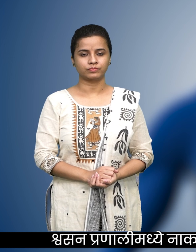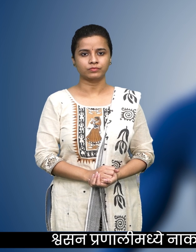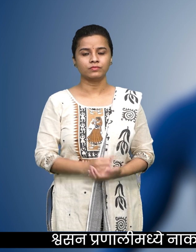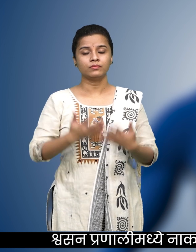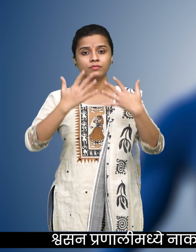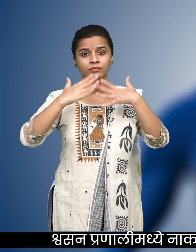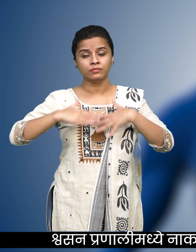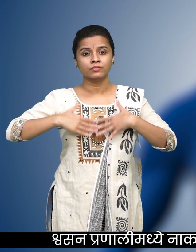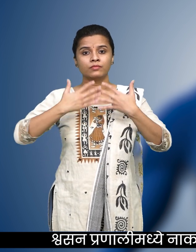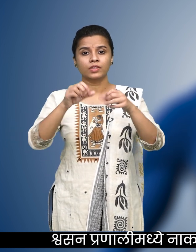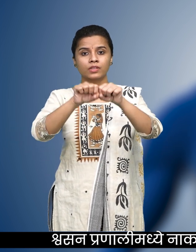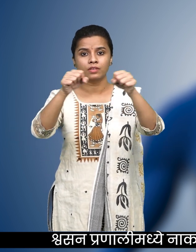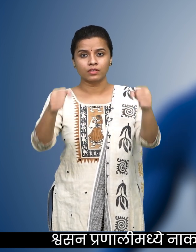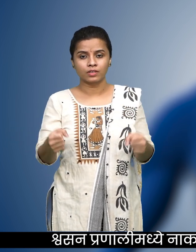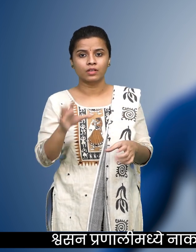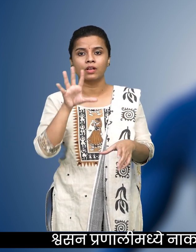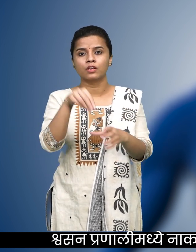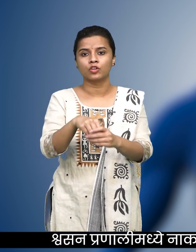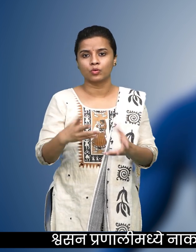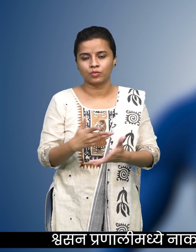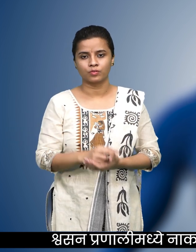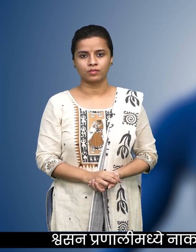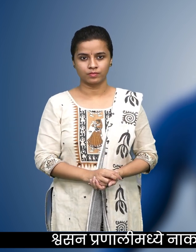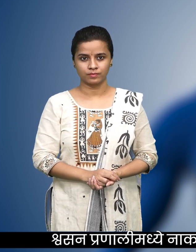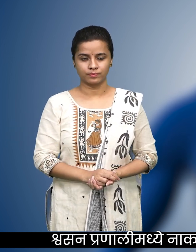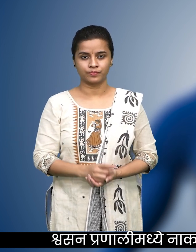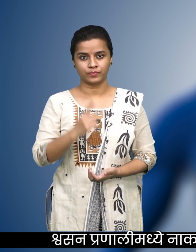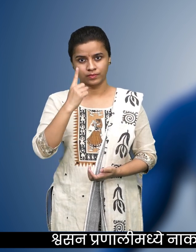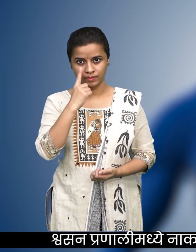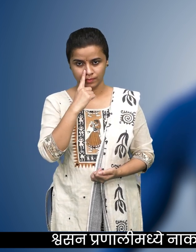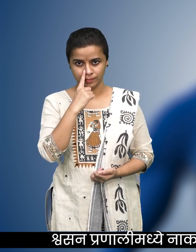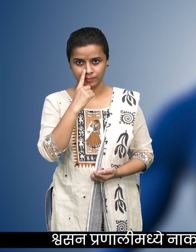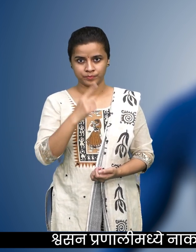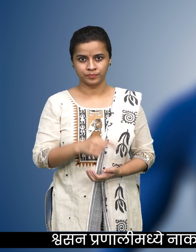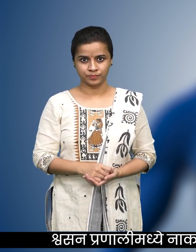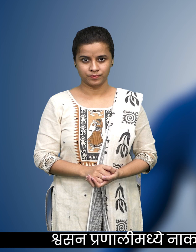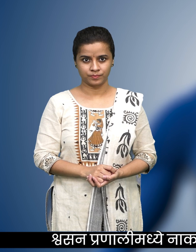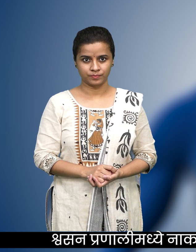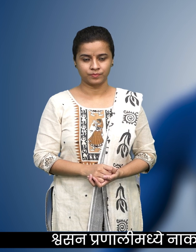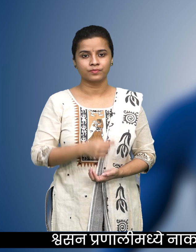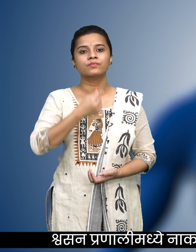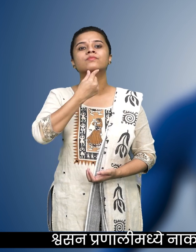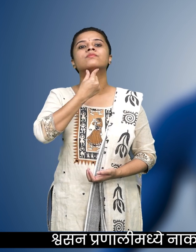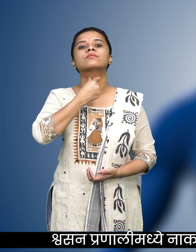श्वसन प्रणालीमध्ये नाक, घशाची पोकळी, श्वसन नलिका आणि फुफ्फुसे असतात.